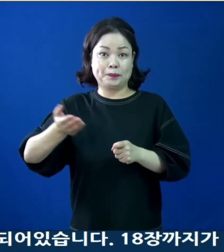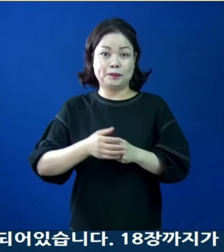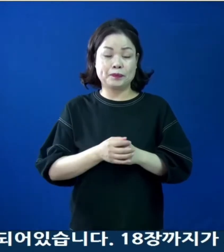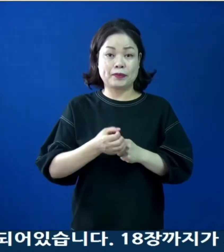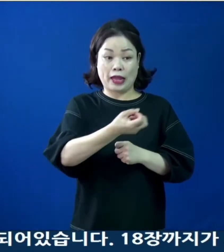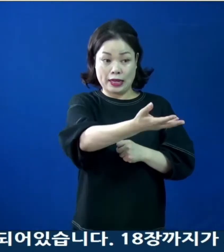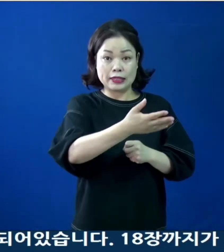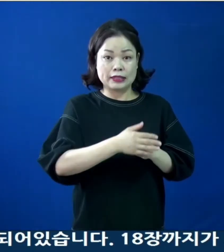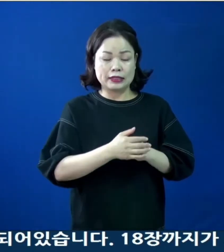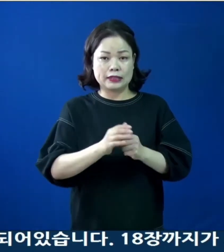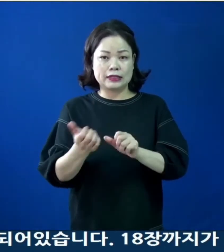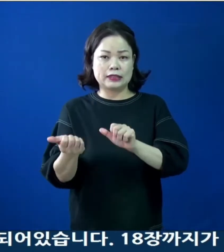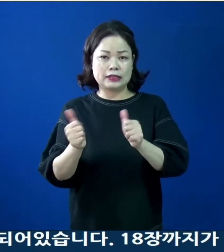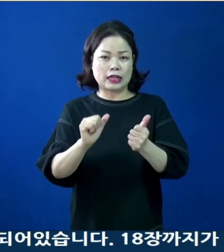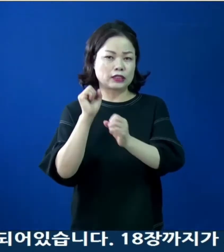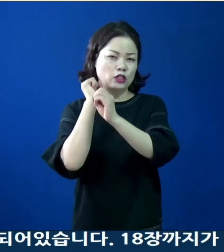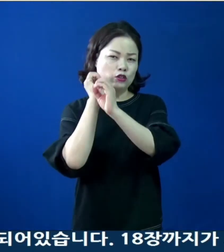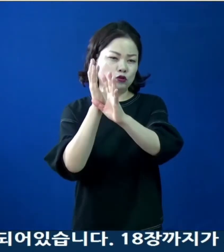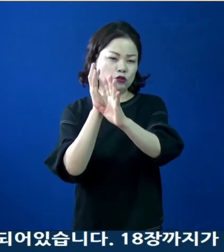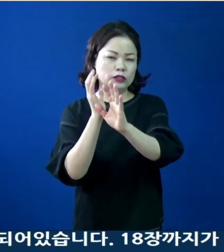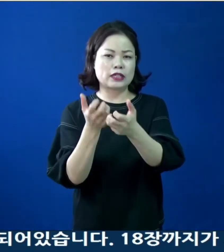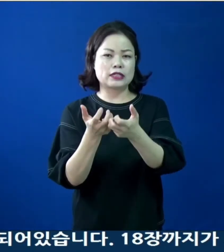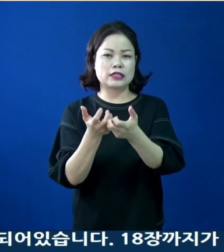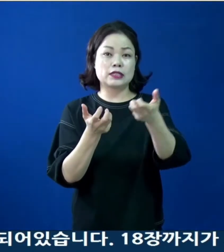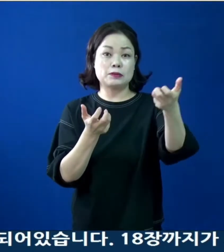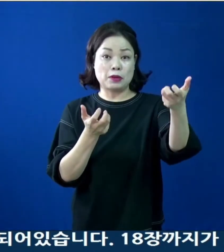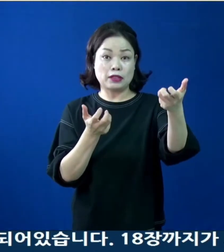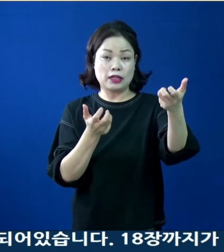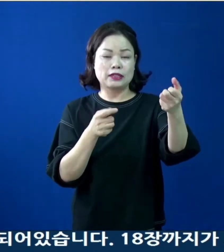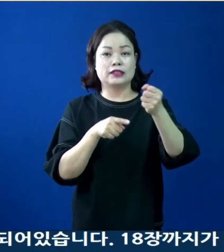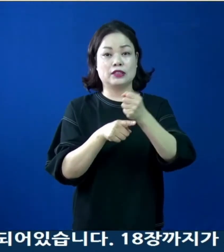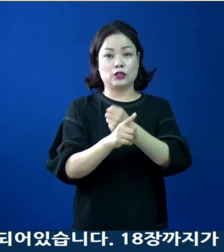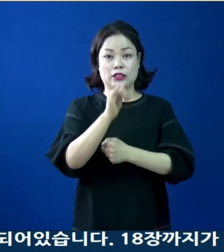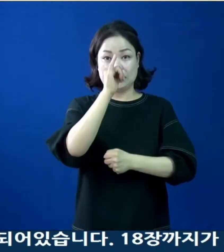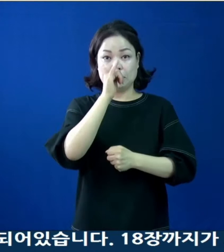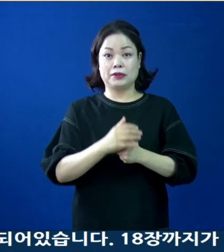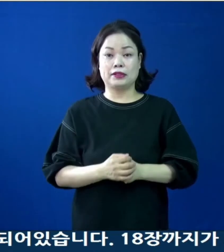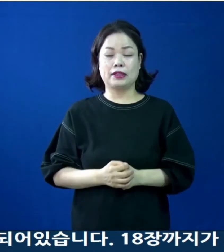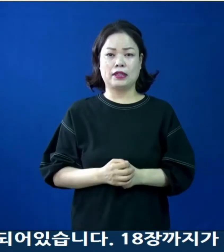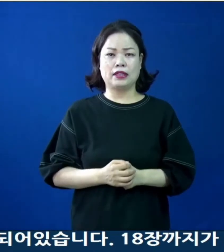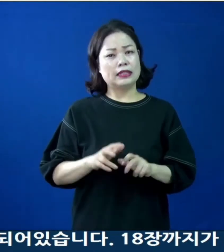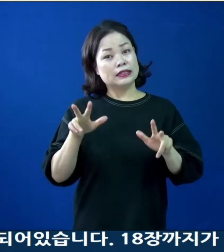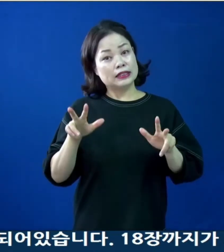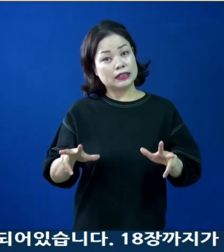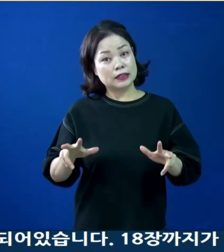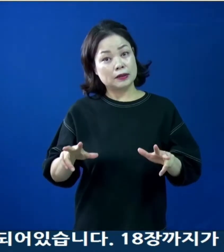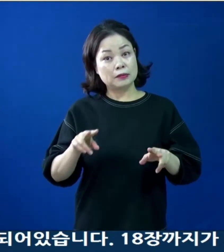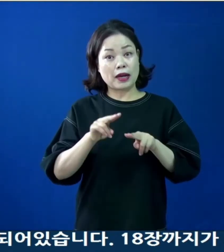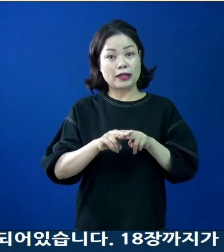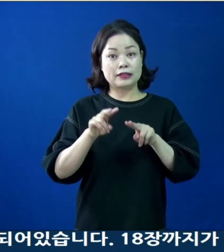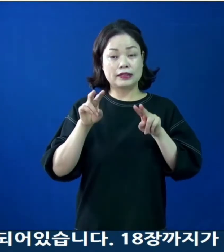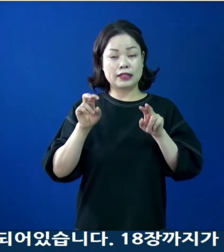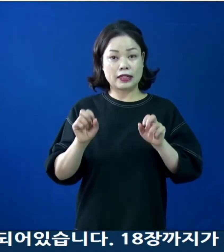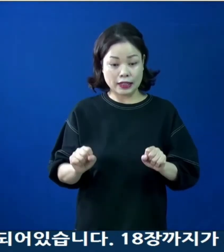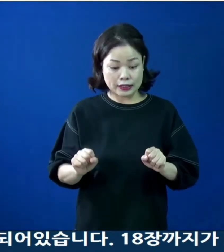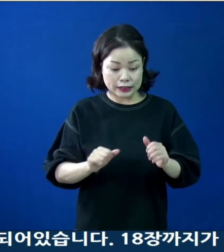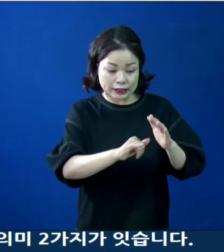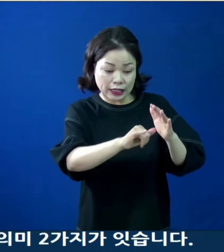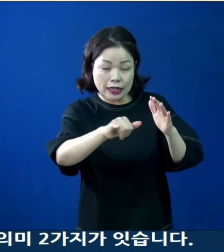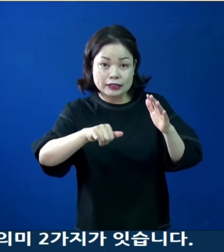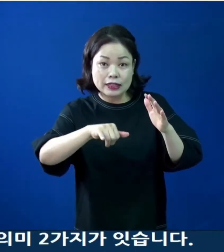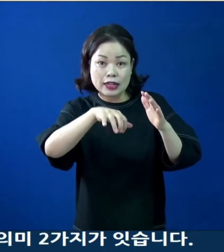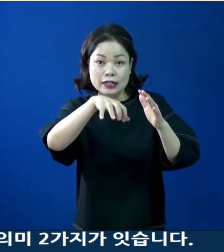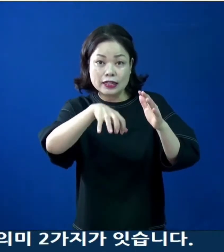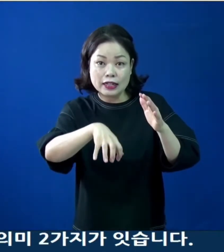번째로는 장례 때에 죽은 사람에게 이별을 알림이라는 뜻을 가지고 있습니다. 만약 지금 앉아 있는, 지금